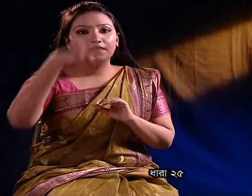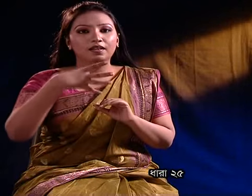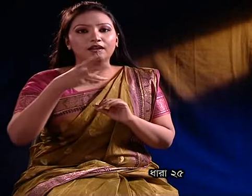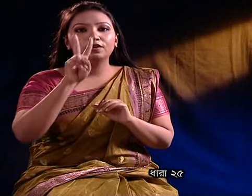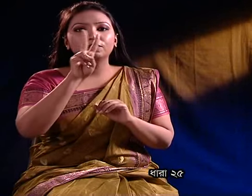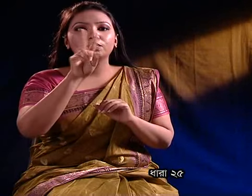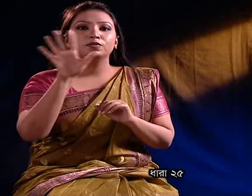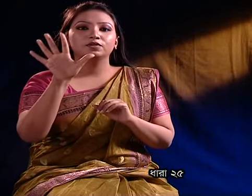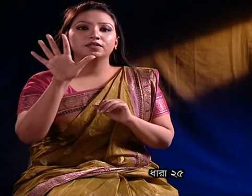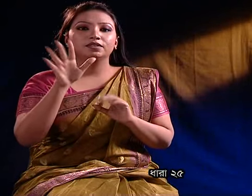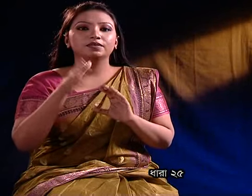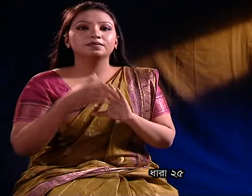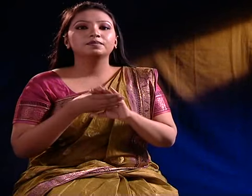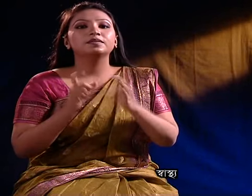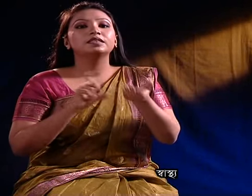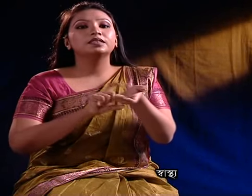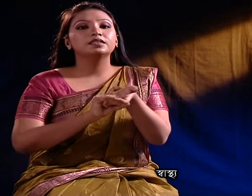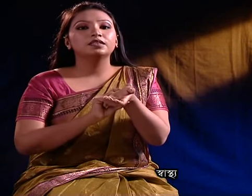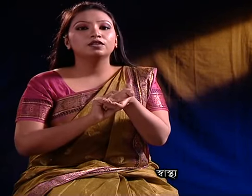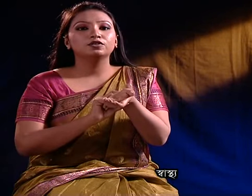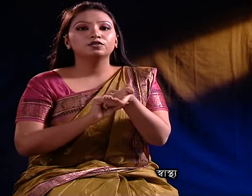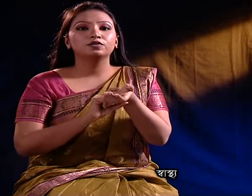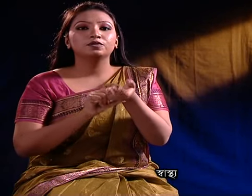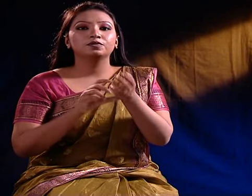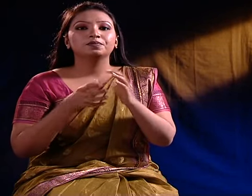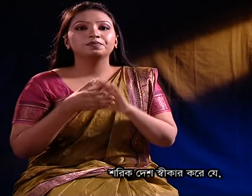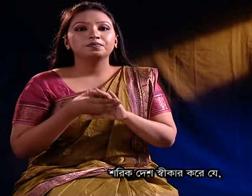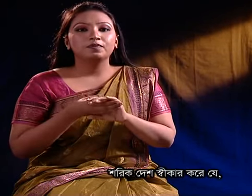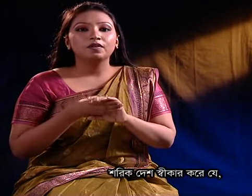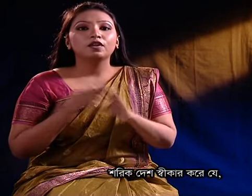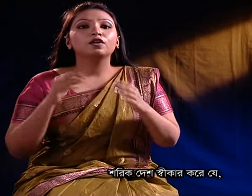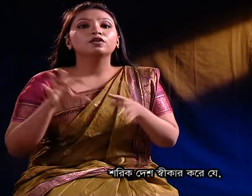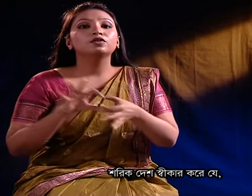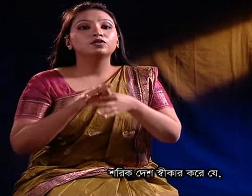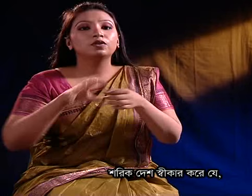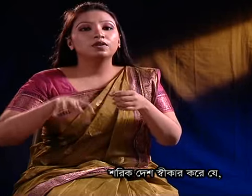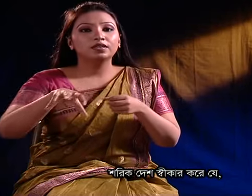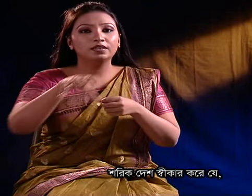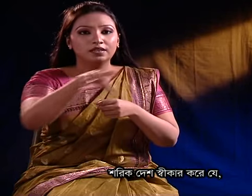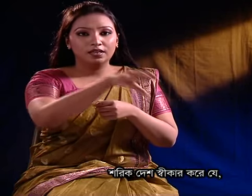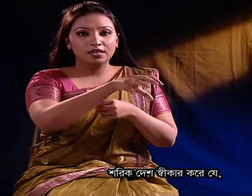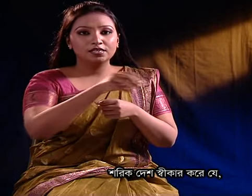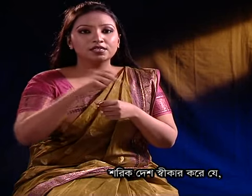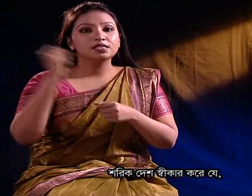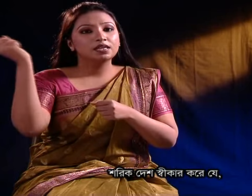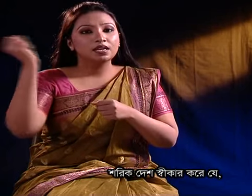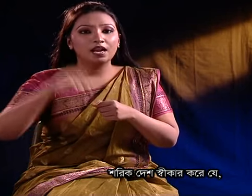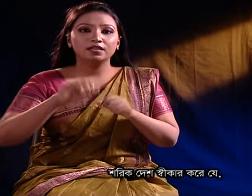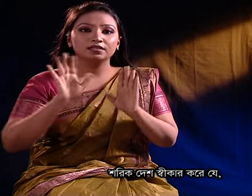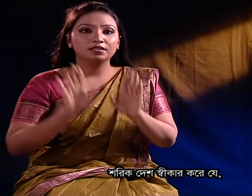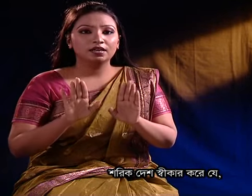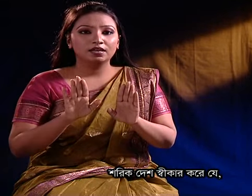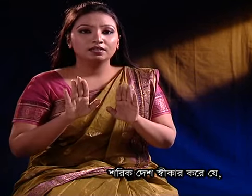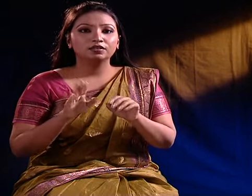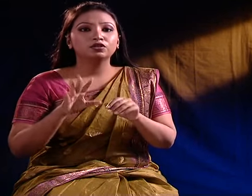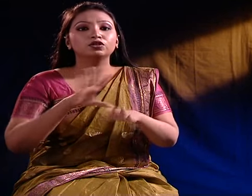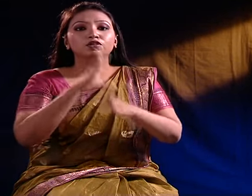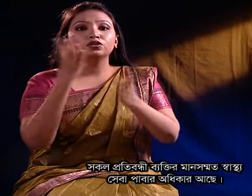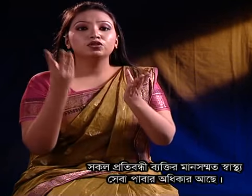ধারা 25, স্বাস্থ্য। শরিক দেশ স্বীকার করে যে সকল প্রতিবন্ধী